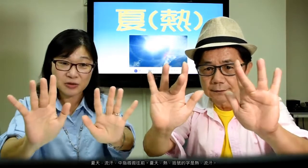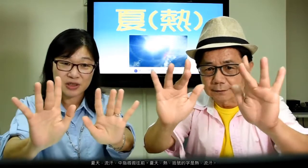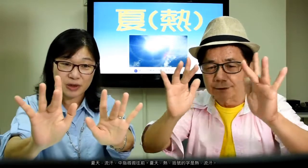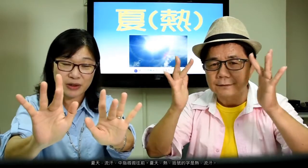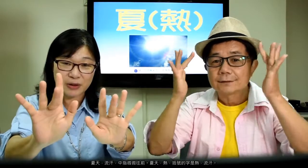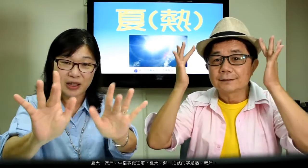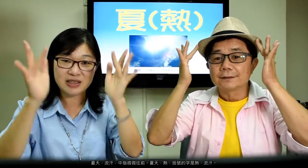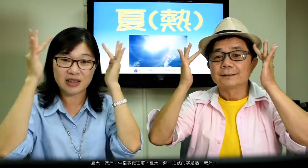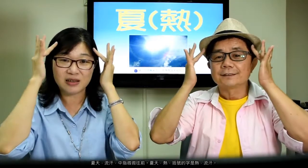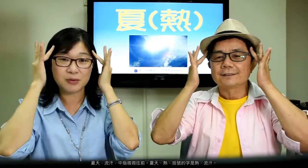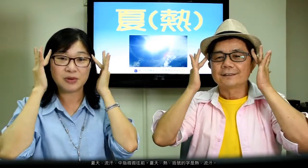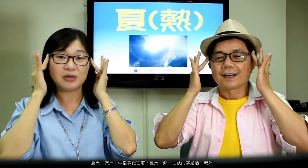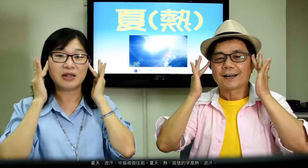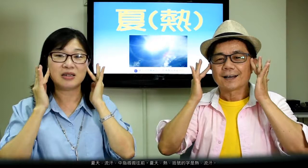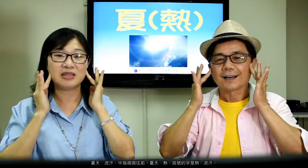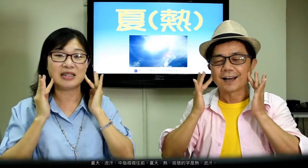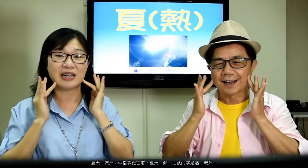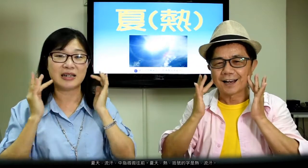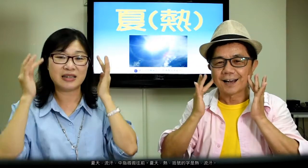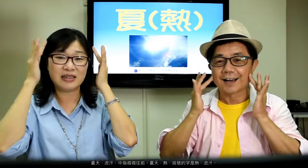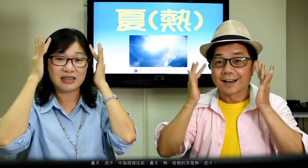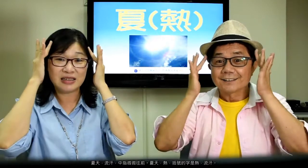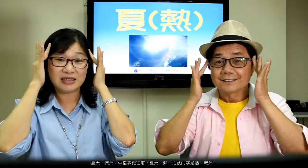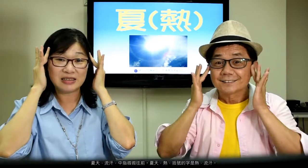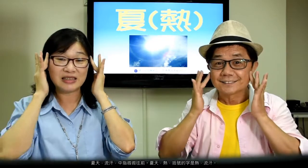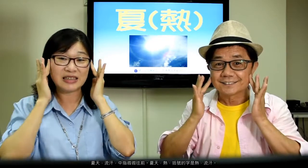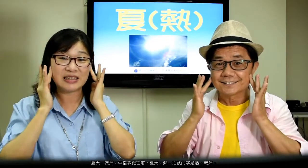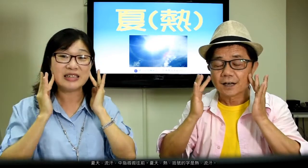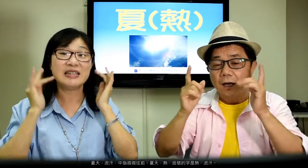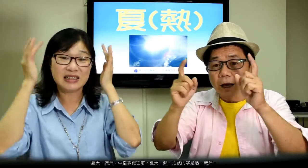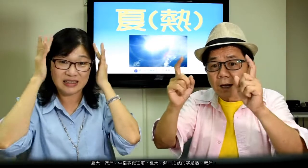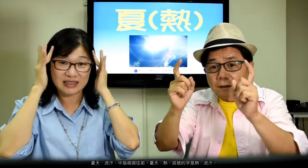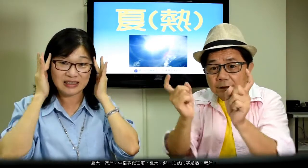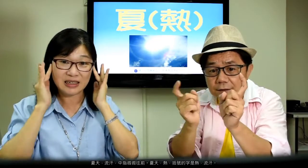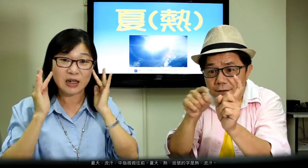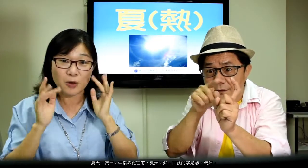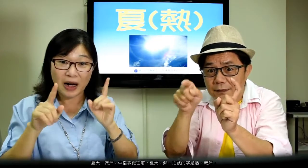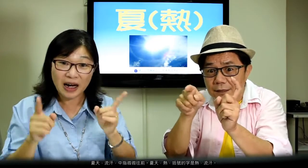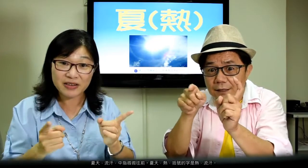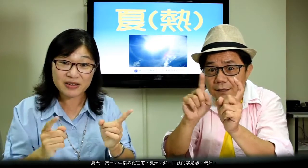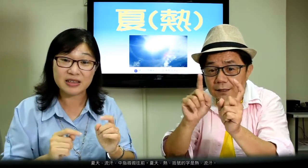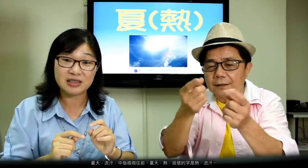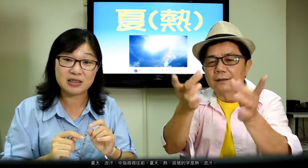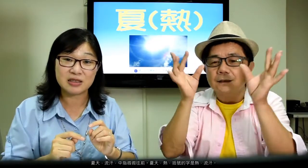中指微微往前，夏天热，挂号的字是